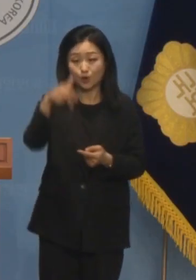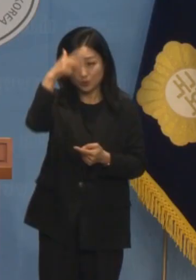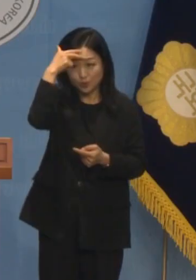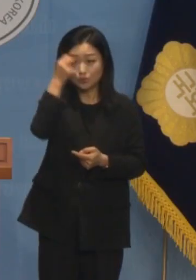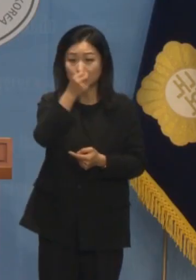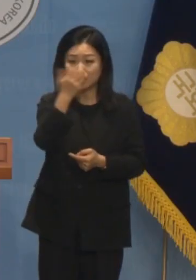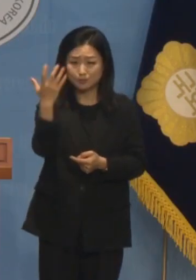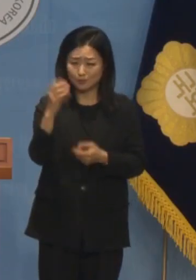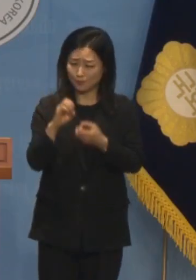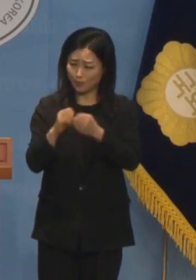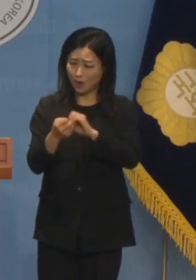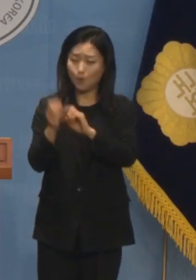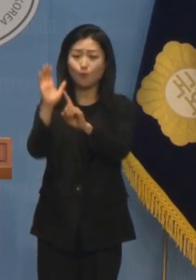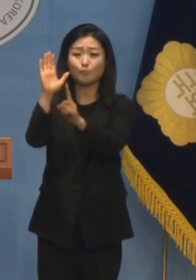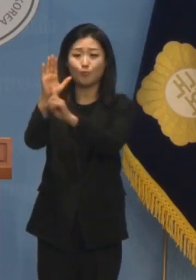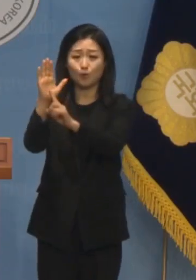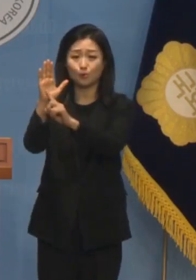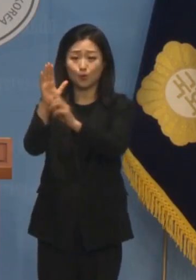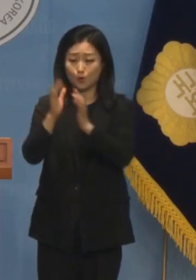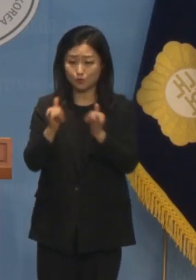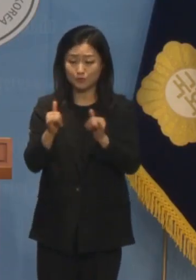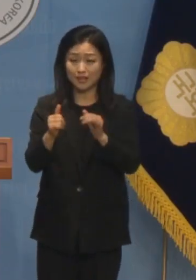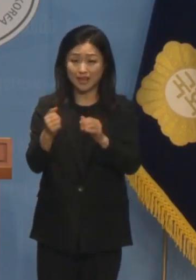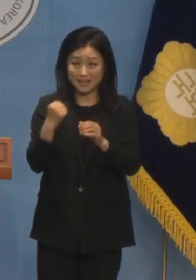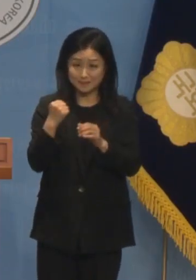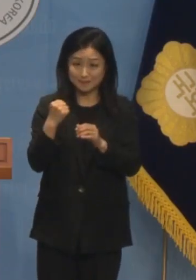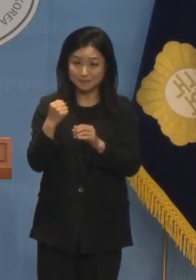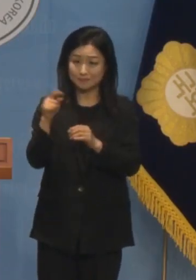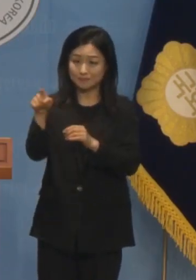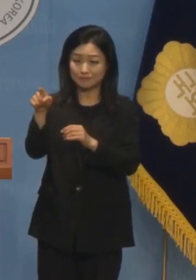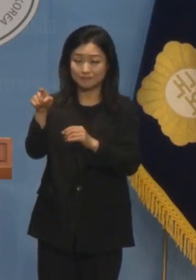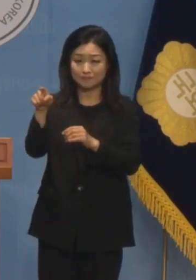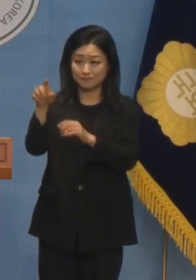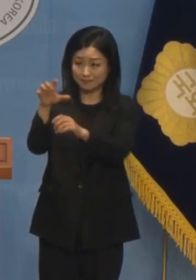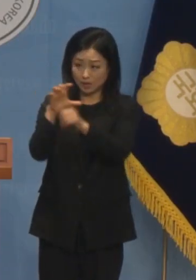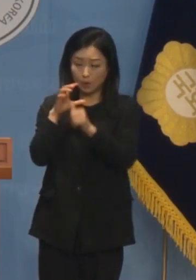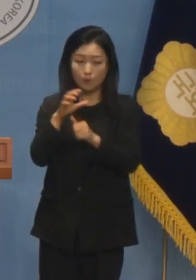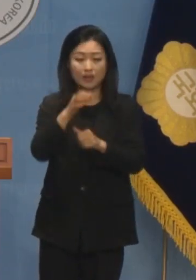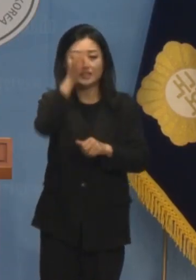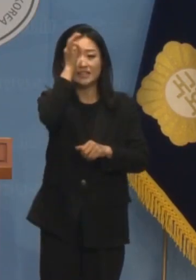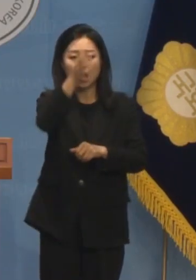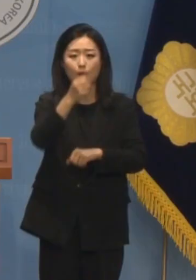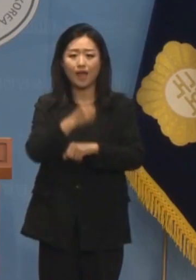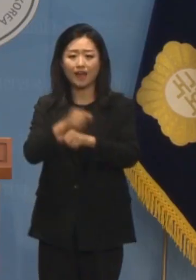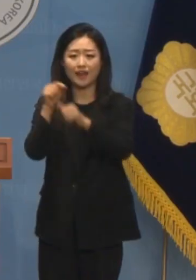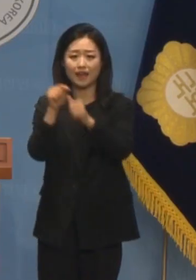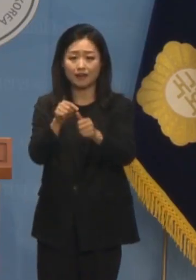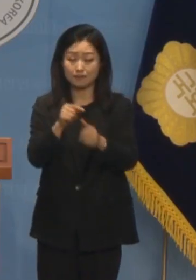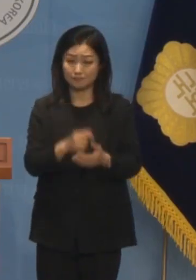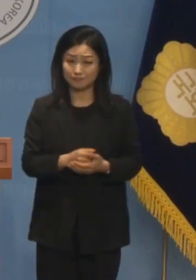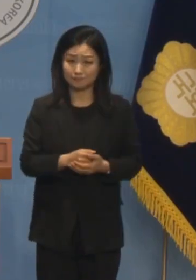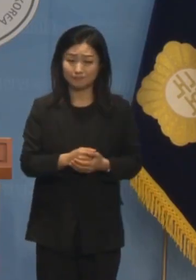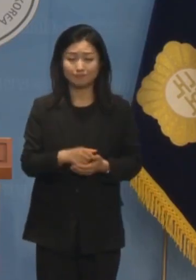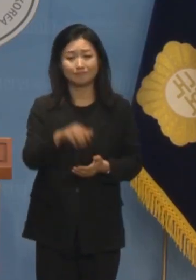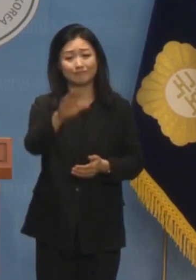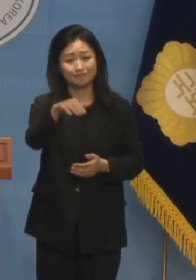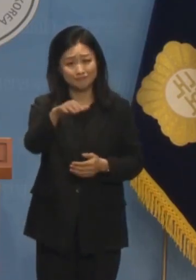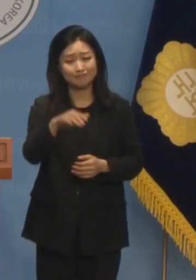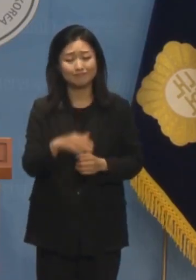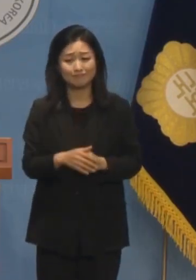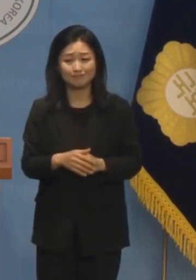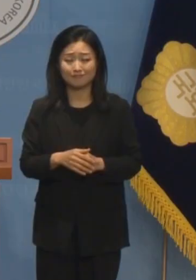하고 국민의힘은 그것을 빌미로 사과하라고 난립니다. 익숙한 패턴이기는